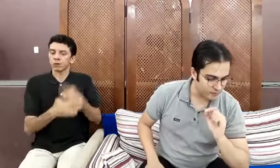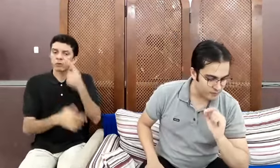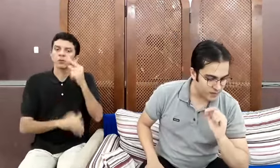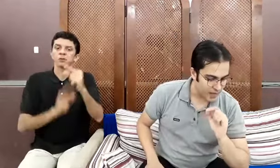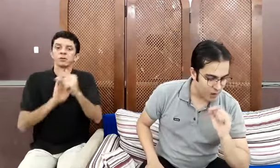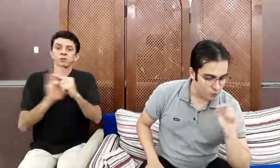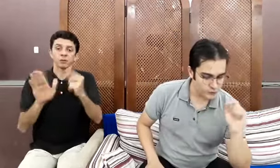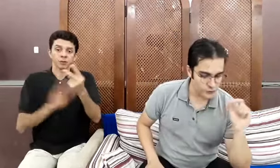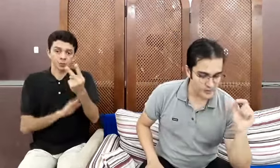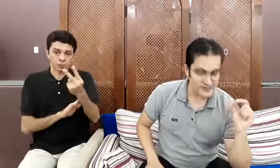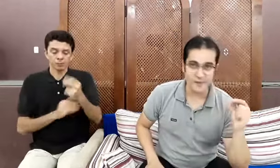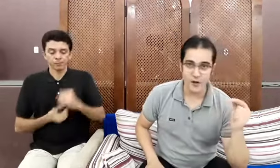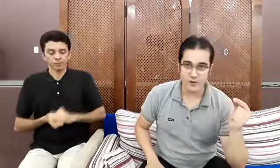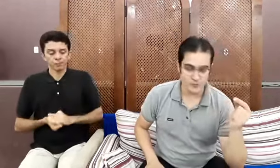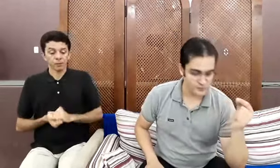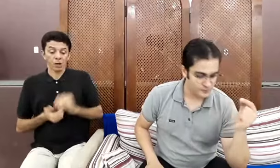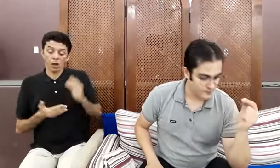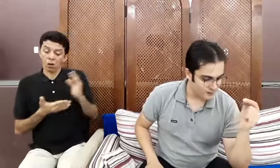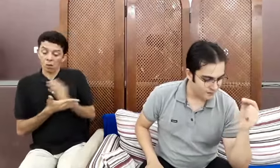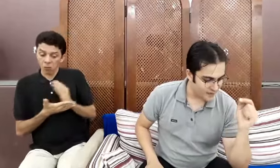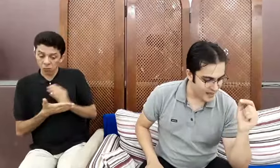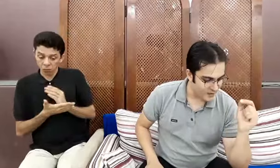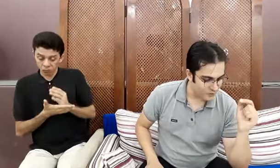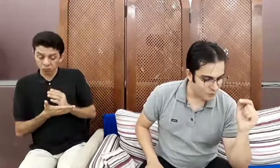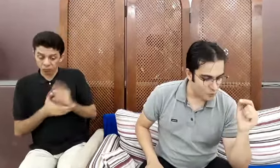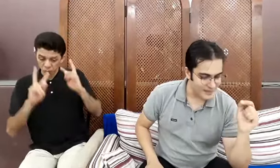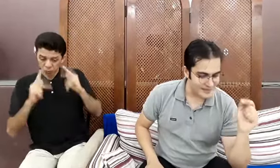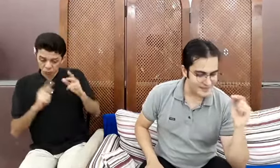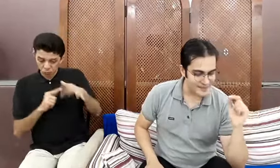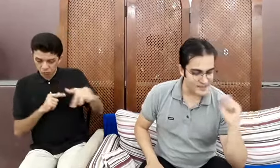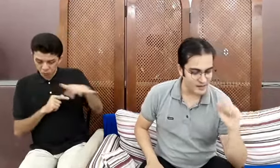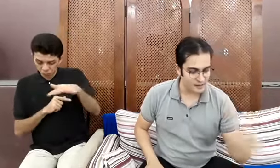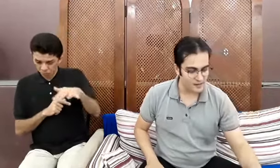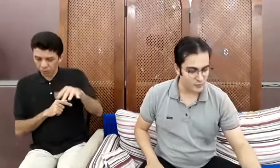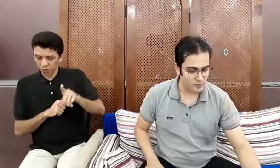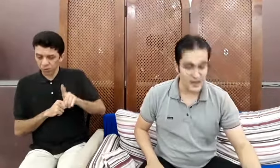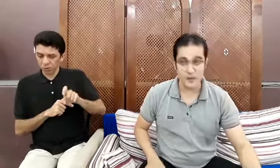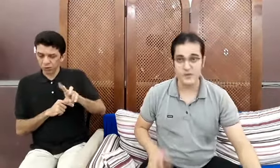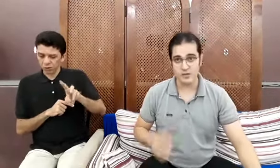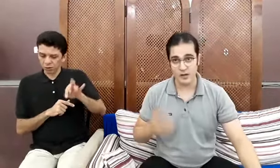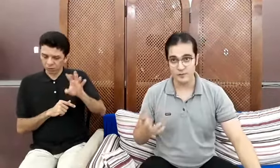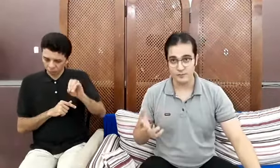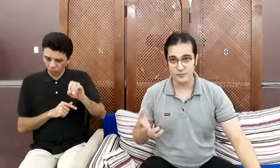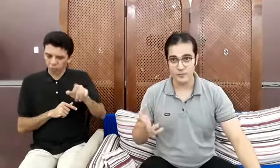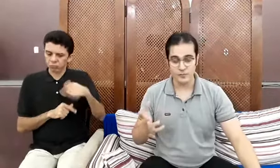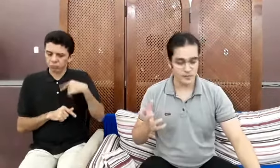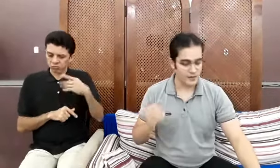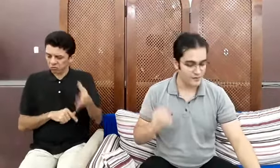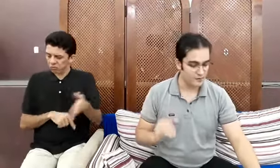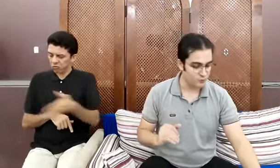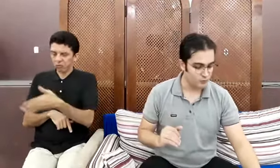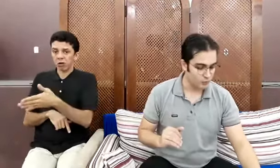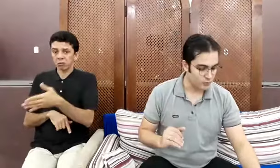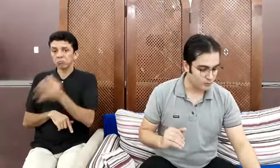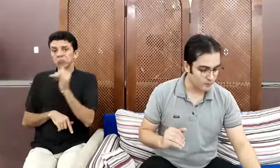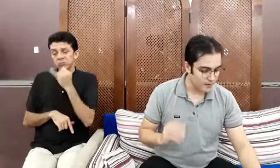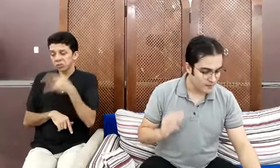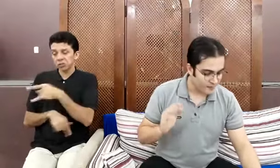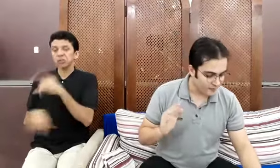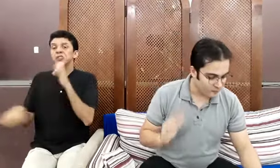2: alguns homens devotos vieram e com grande tristeza sepultaram Estevão, que havia sido